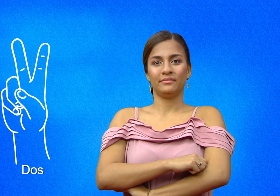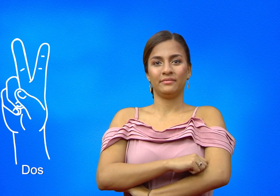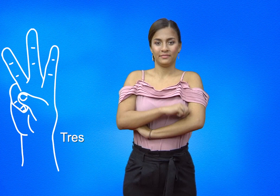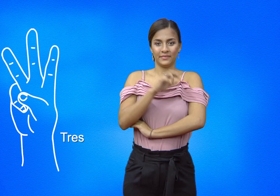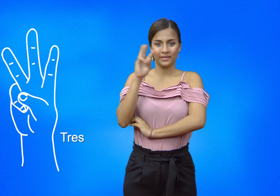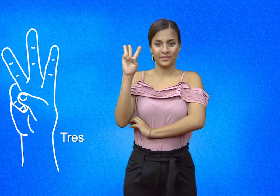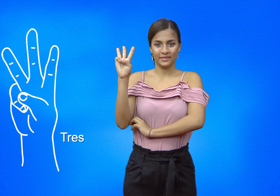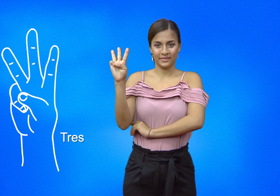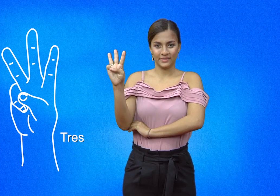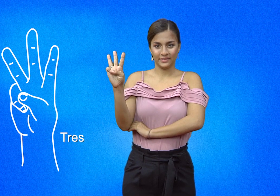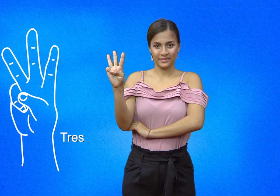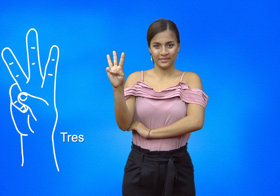3